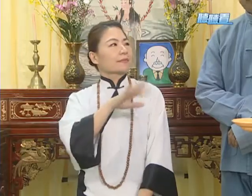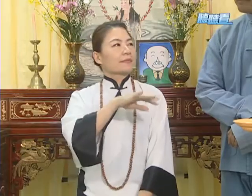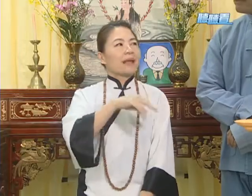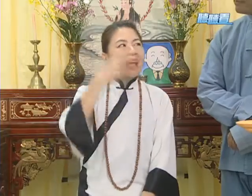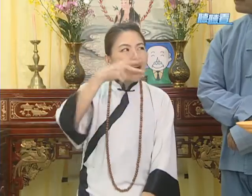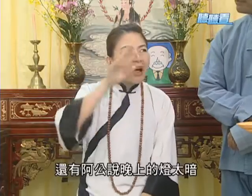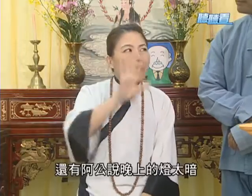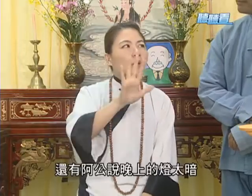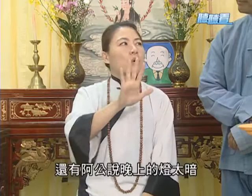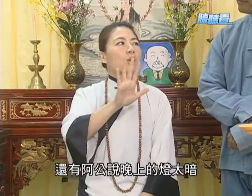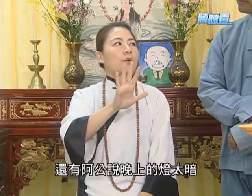还有，